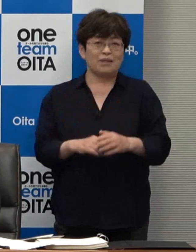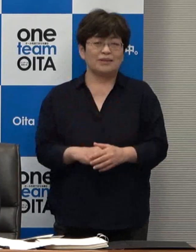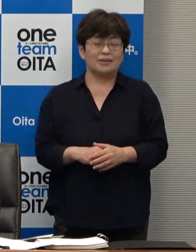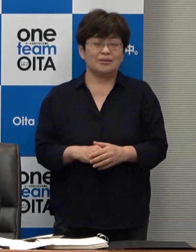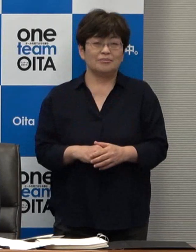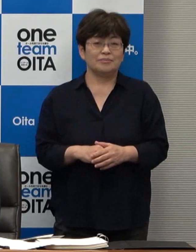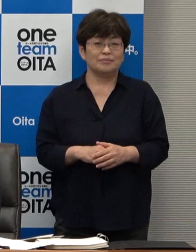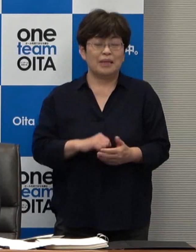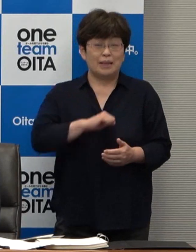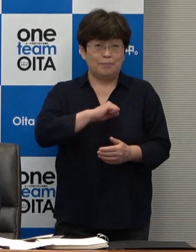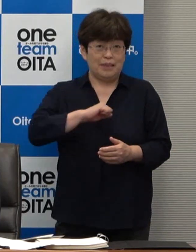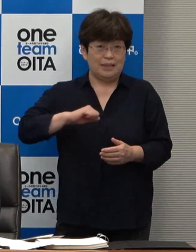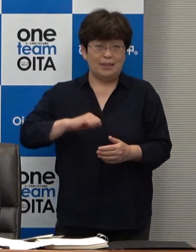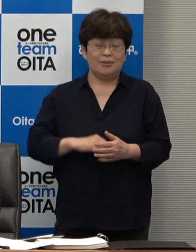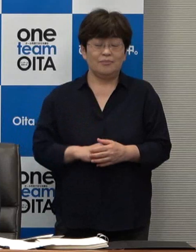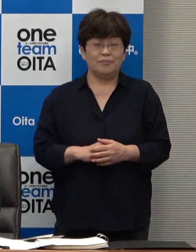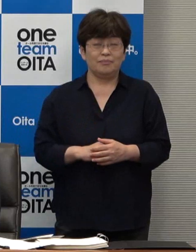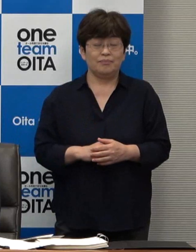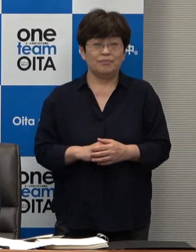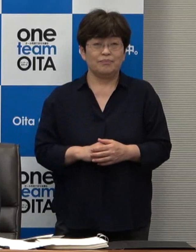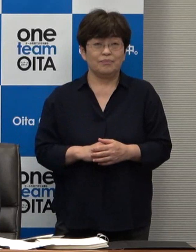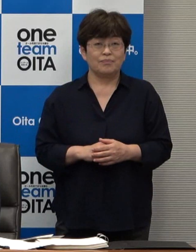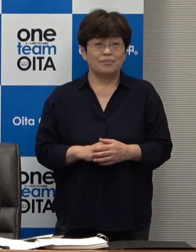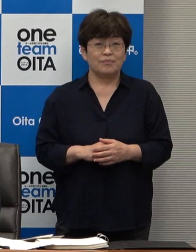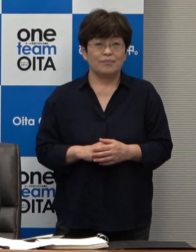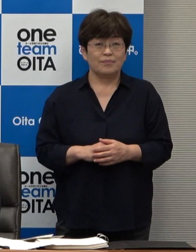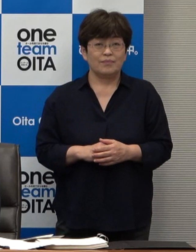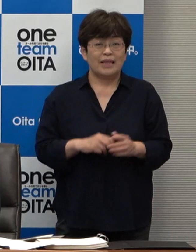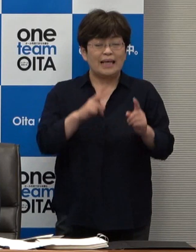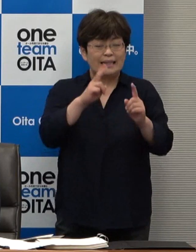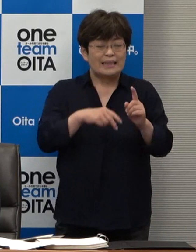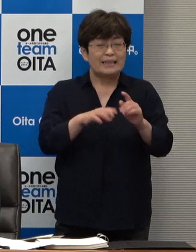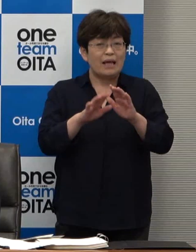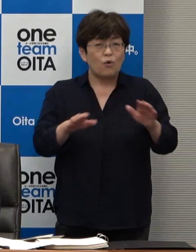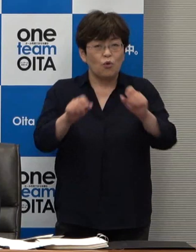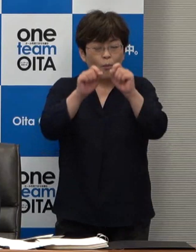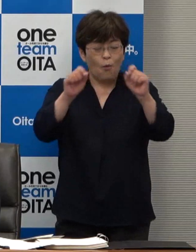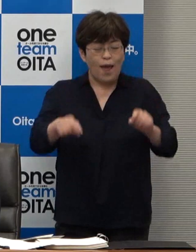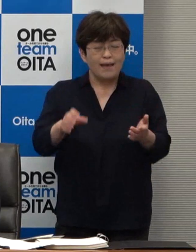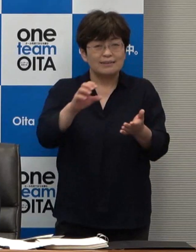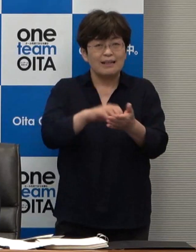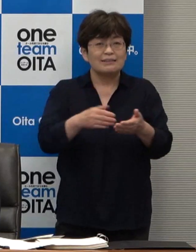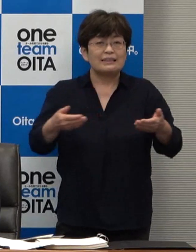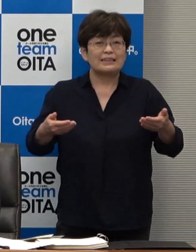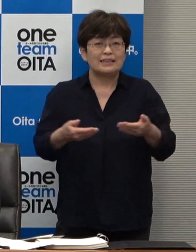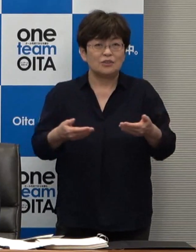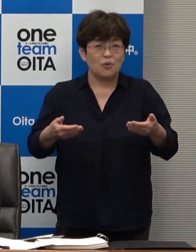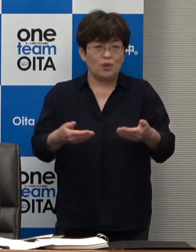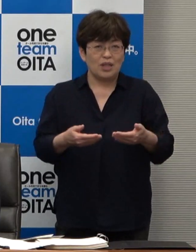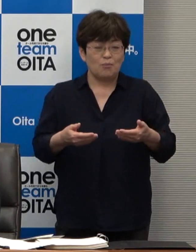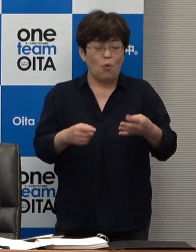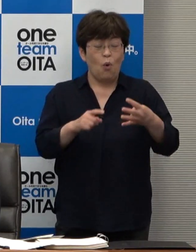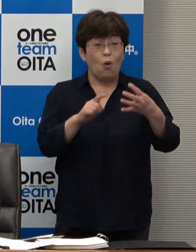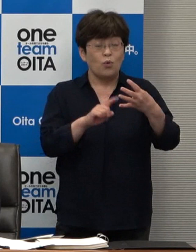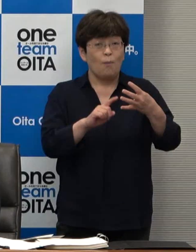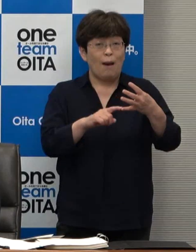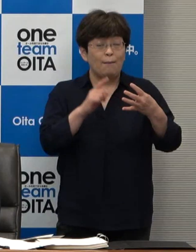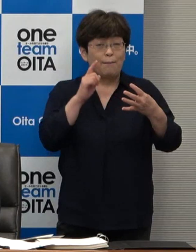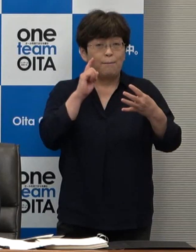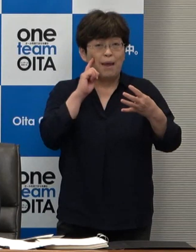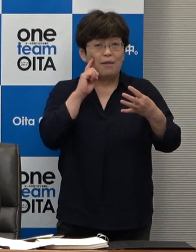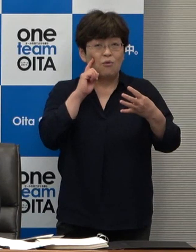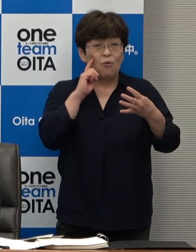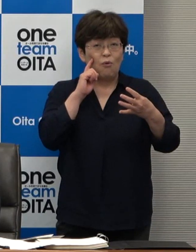右に上がっていただいて、一律認定こども園設置事業では、4施設目の一律